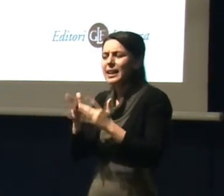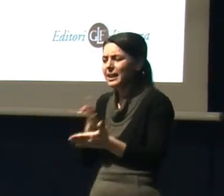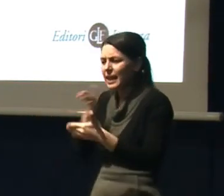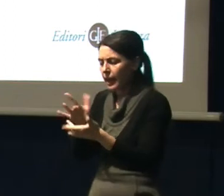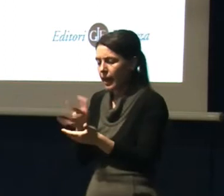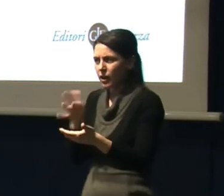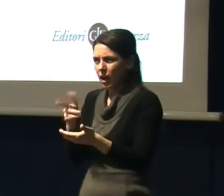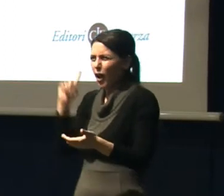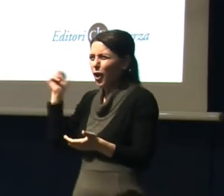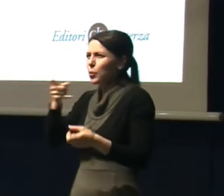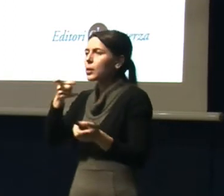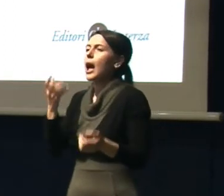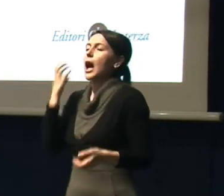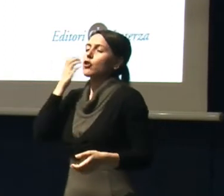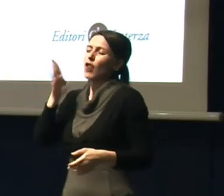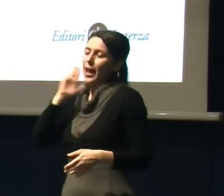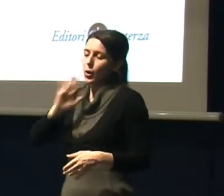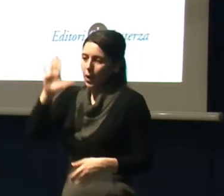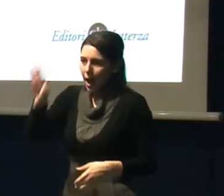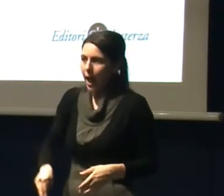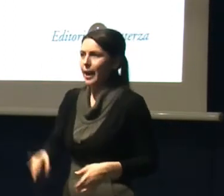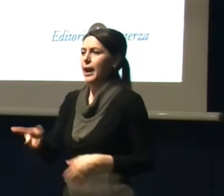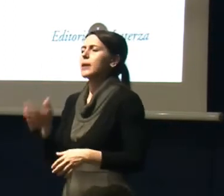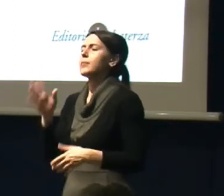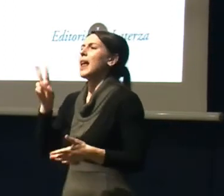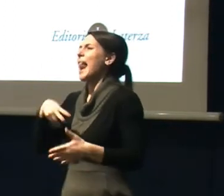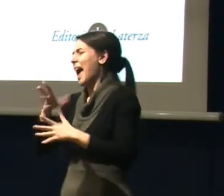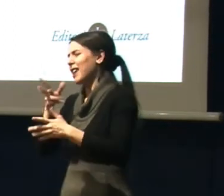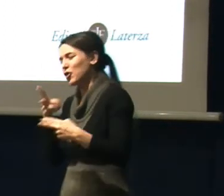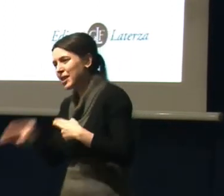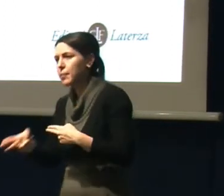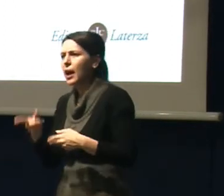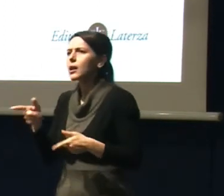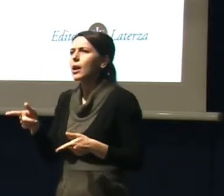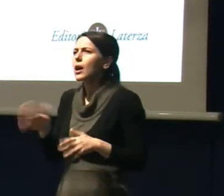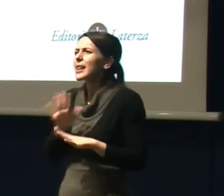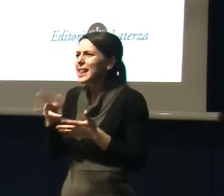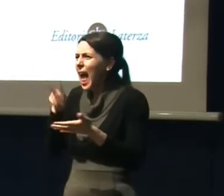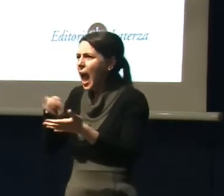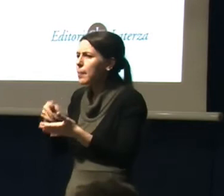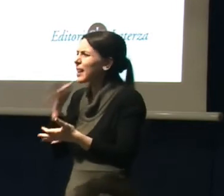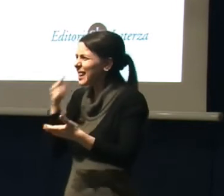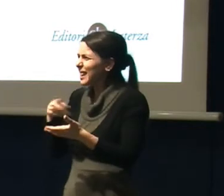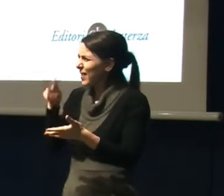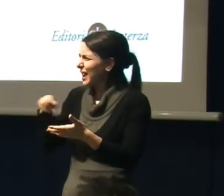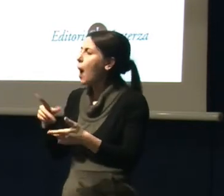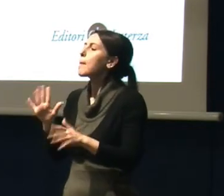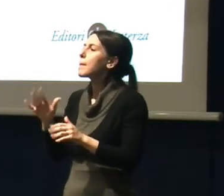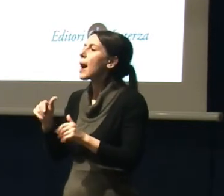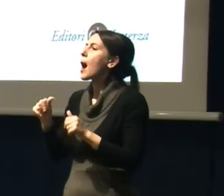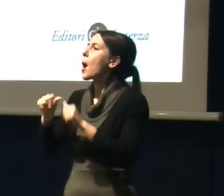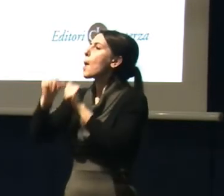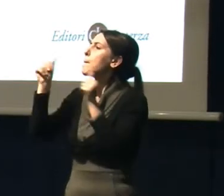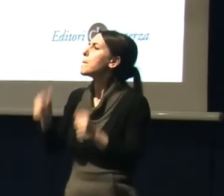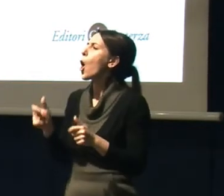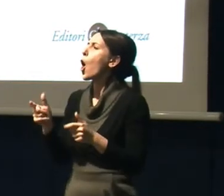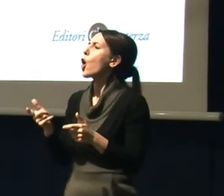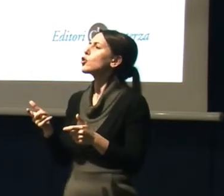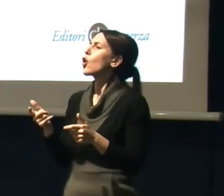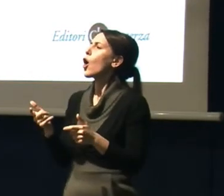che gli devi dire metti giù il telefono che ora di pranzo e cena smetti di leggere sono sempre di che leggono quindi non è che non leggono hanno un altro modo di consumare